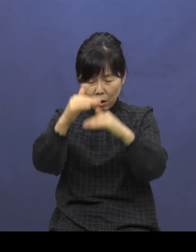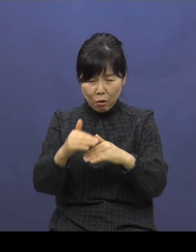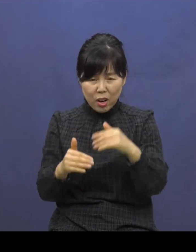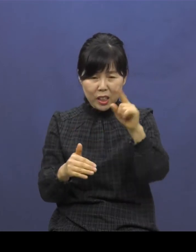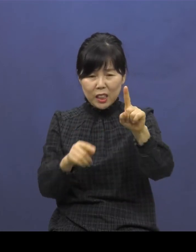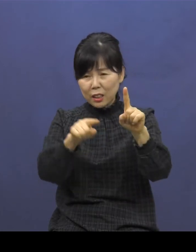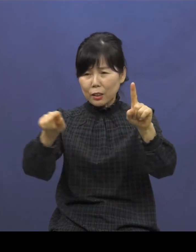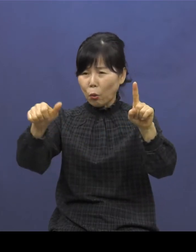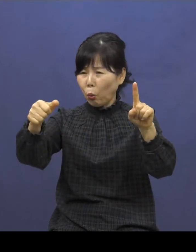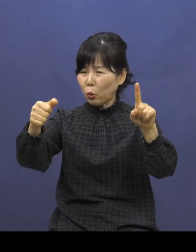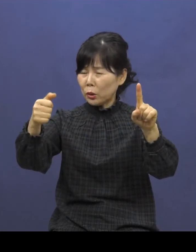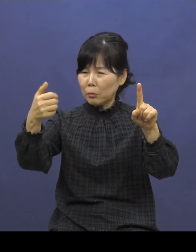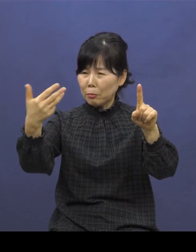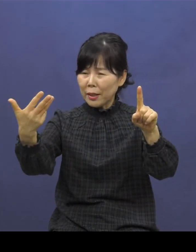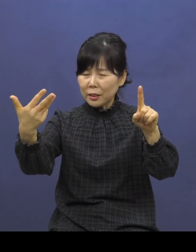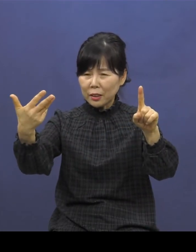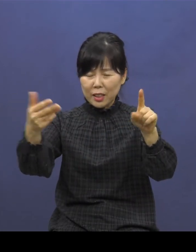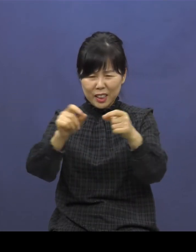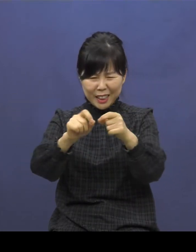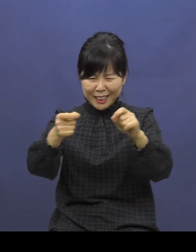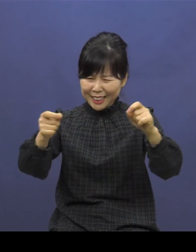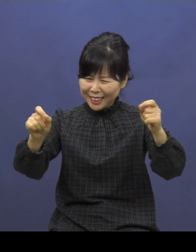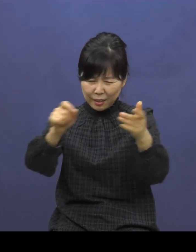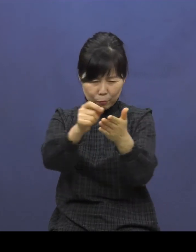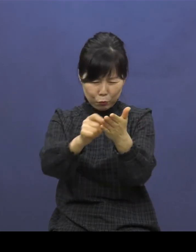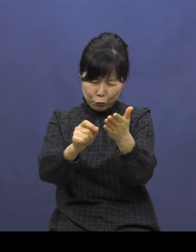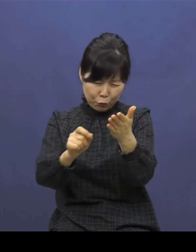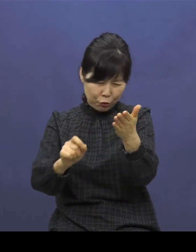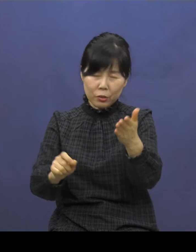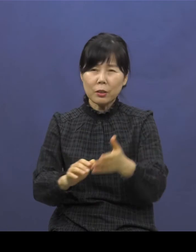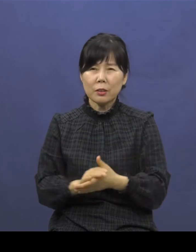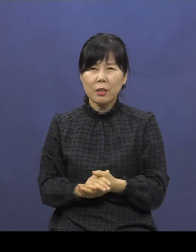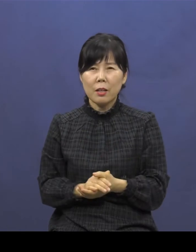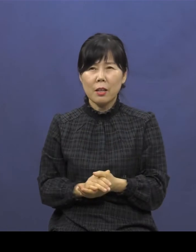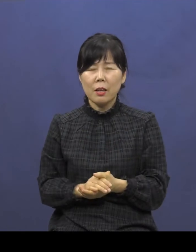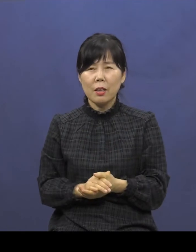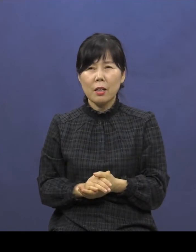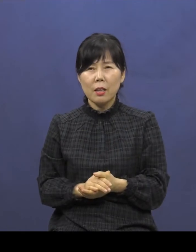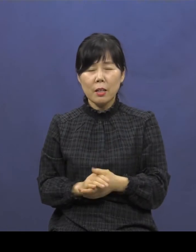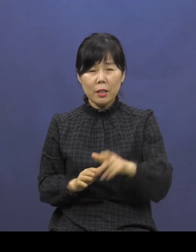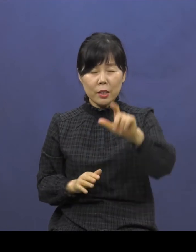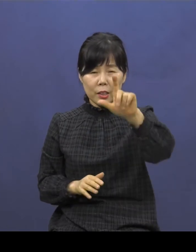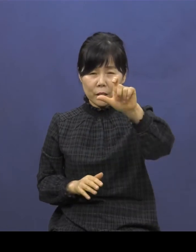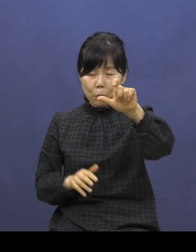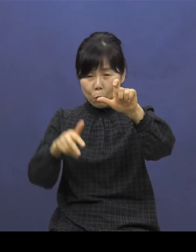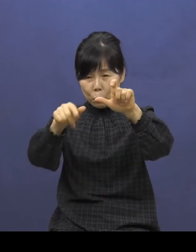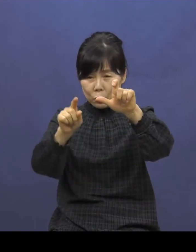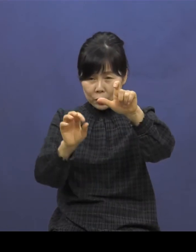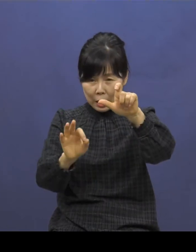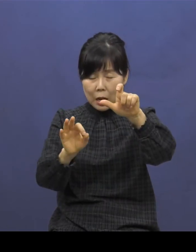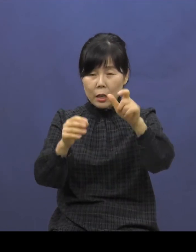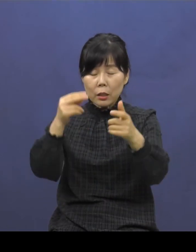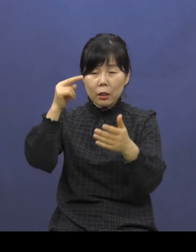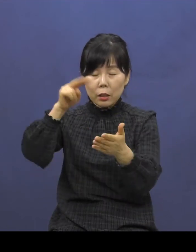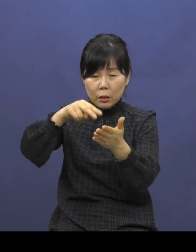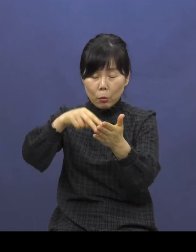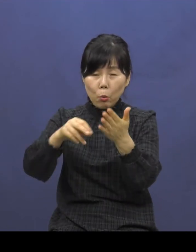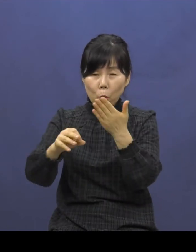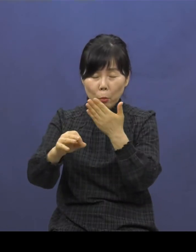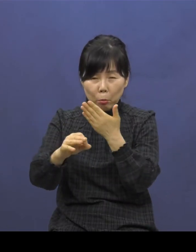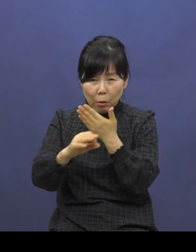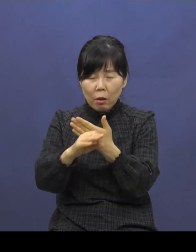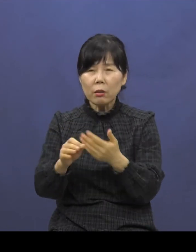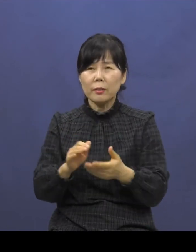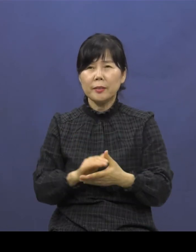58절이나 되는 긴 내용 가지고 설교를 쓰기 시작합니다. 그런데 여러분, 고린도전서 15장 읽어보시면 알겠지만